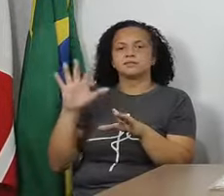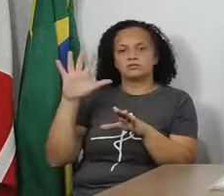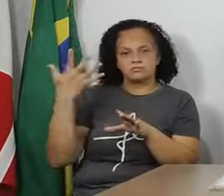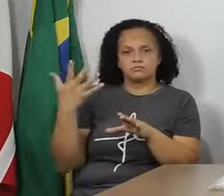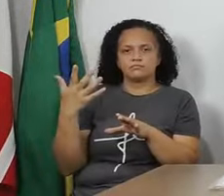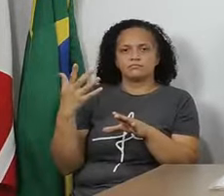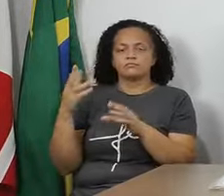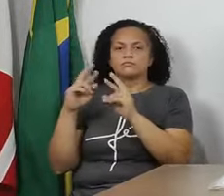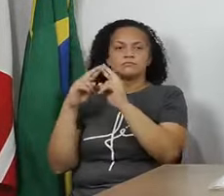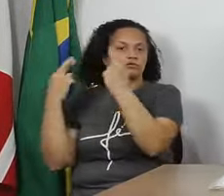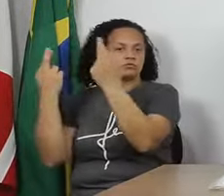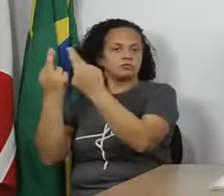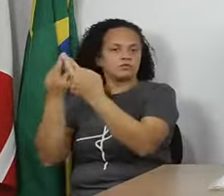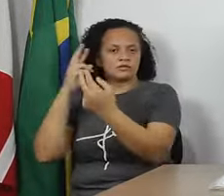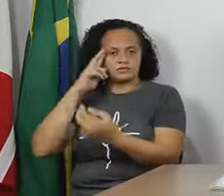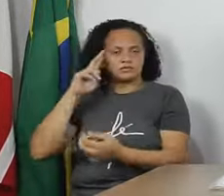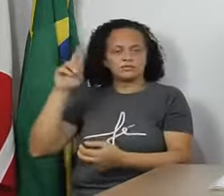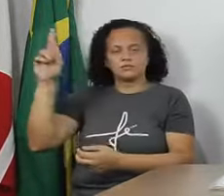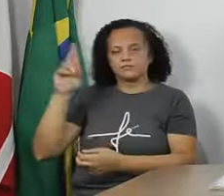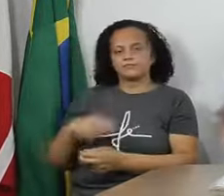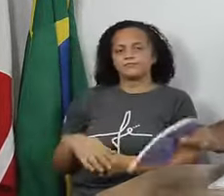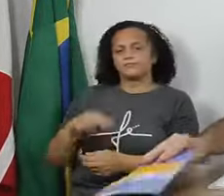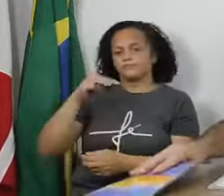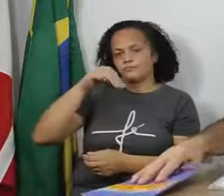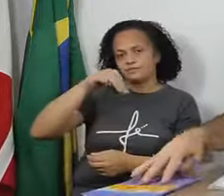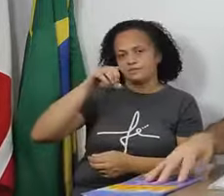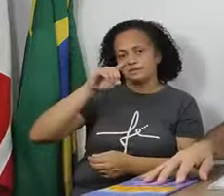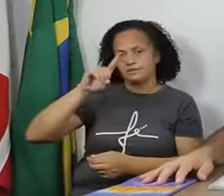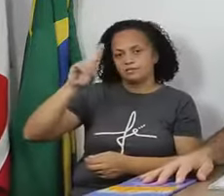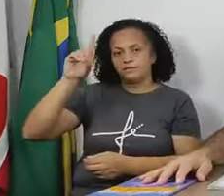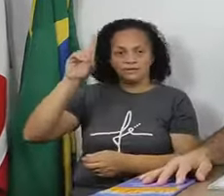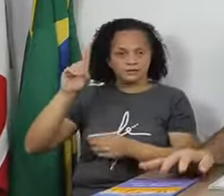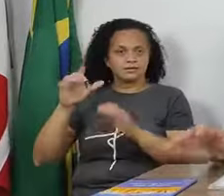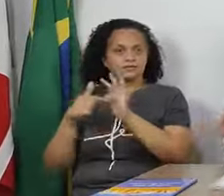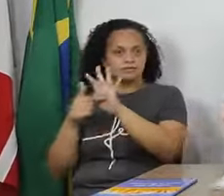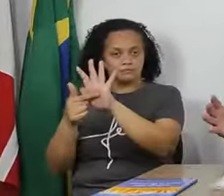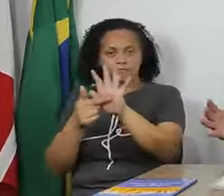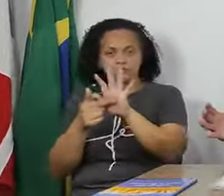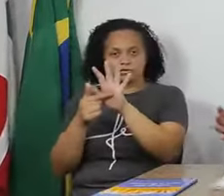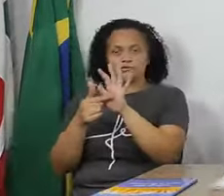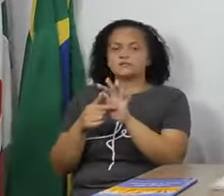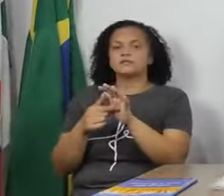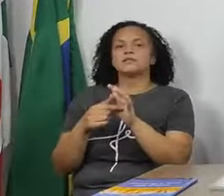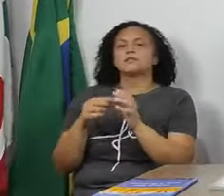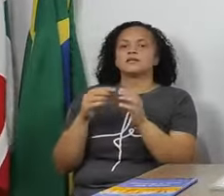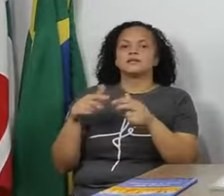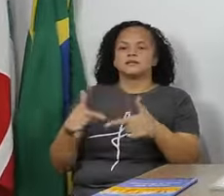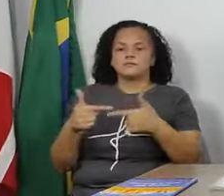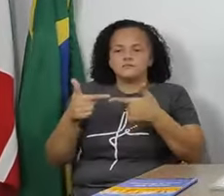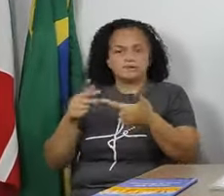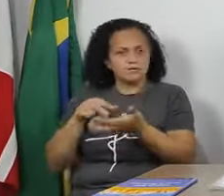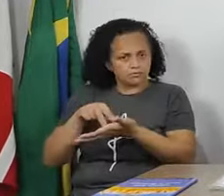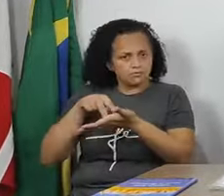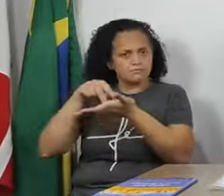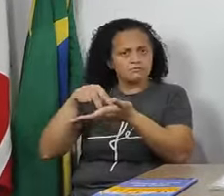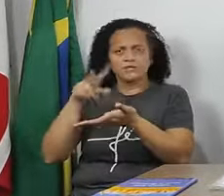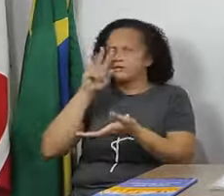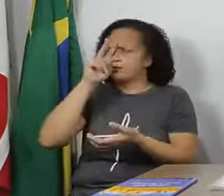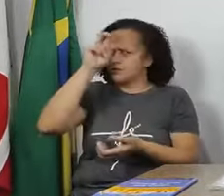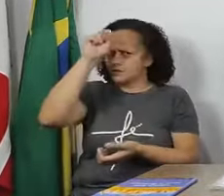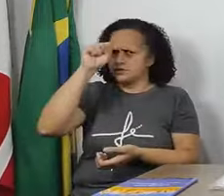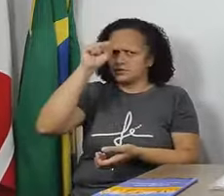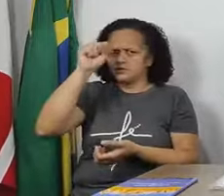isso que o MD tem tudo isso para você, para te edificar. Por isso que Romanos 10:17 diz que a fé